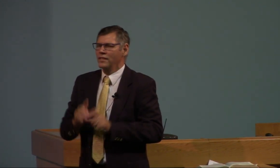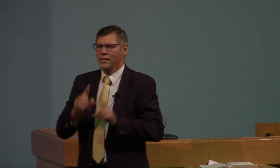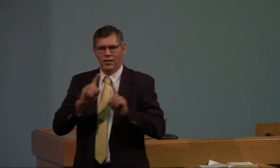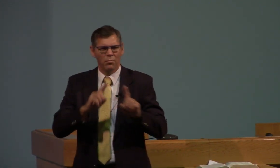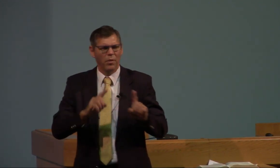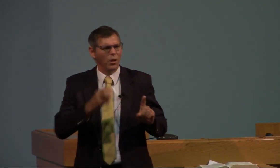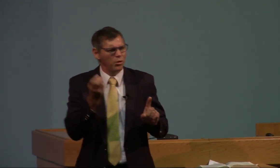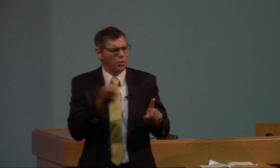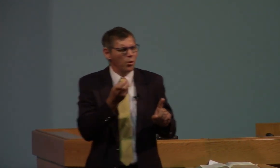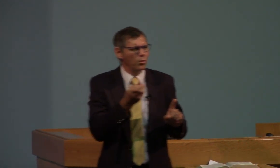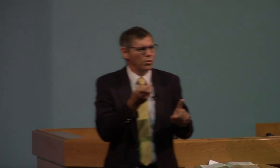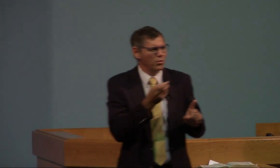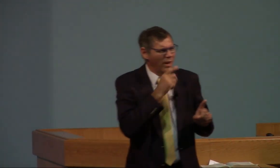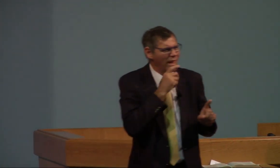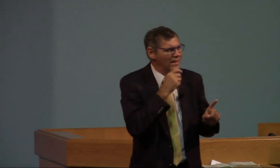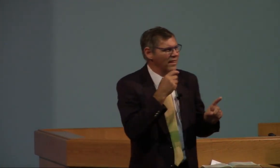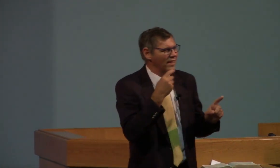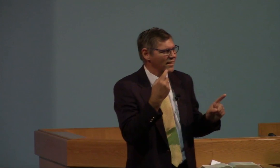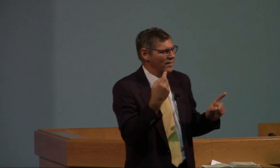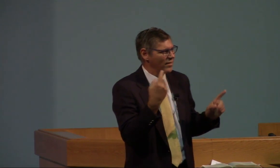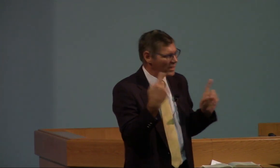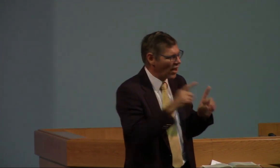Maar dan soek ons mense wat saamgaan.